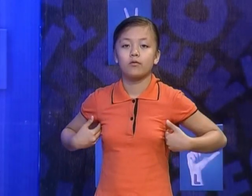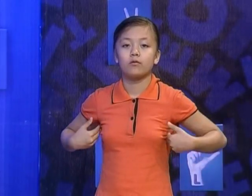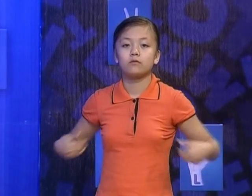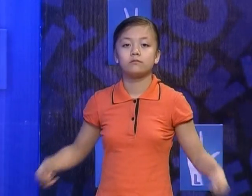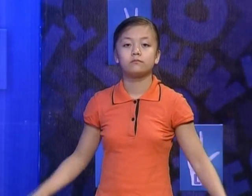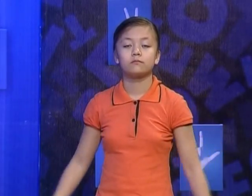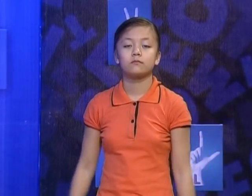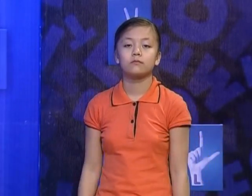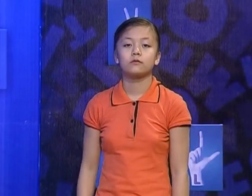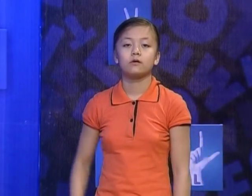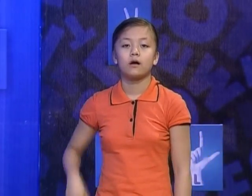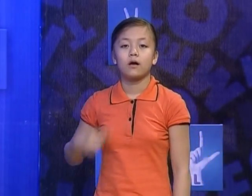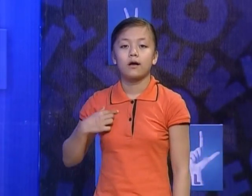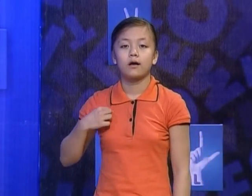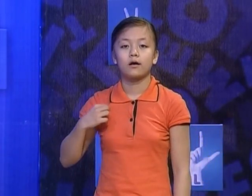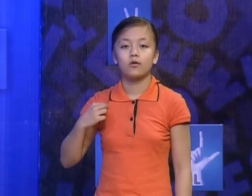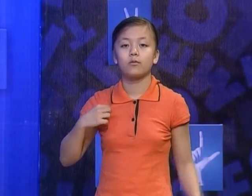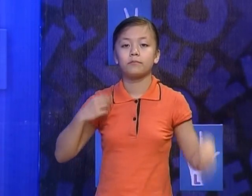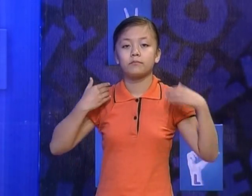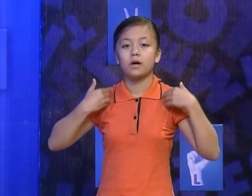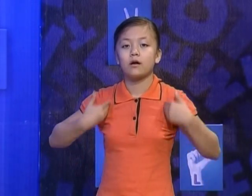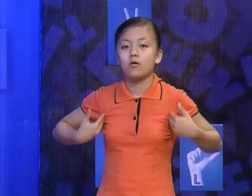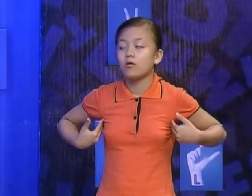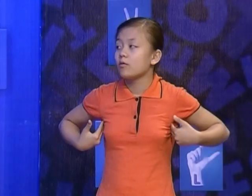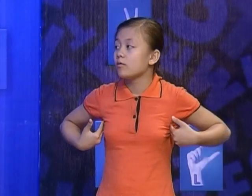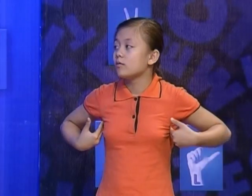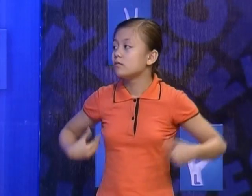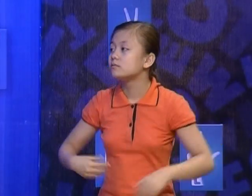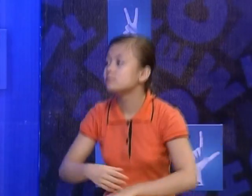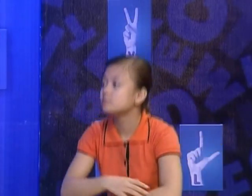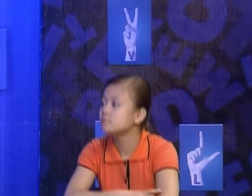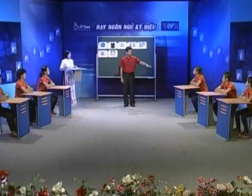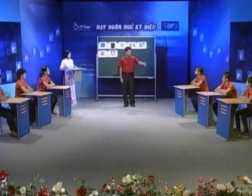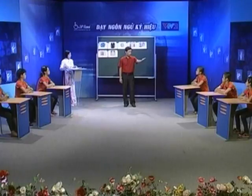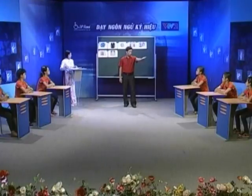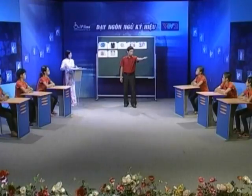Đây là ký hiệu áo ba lỗ đấy các em ạ. Các em hãy cùng quan sát bạn làm ký hiệu áo ba lỗ nhé.